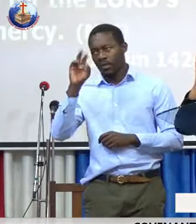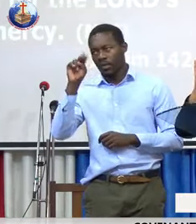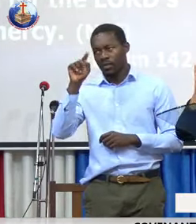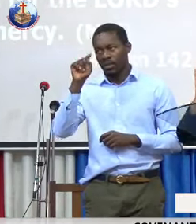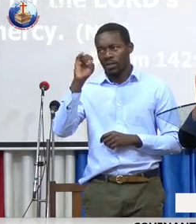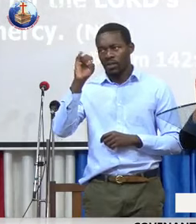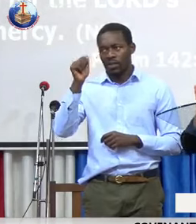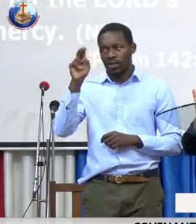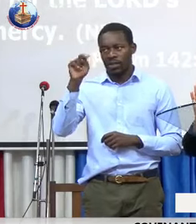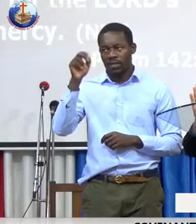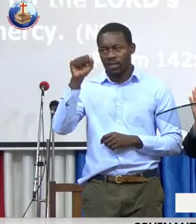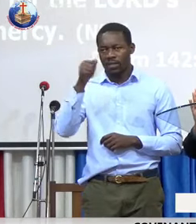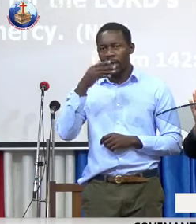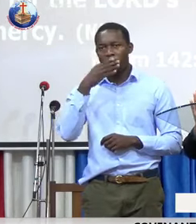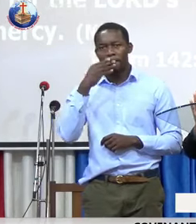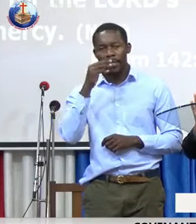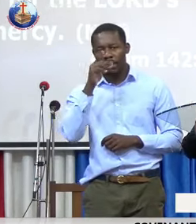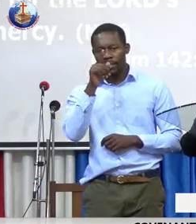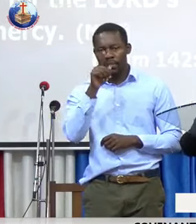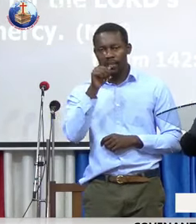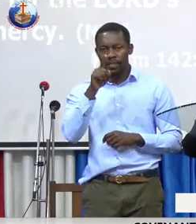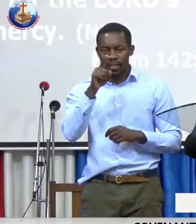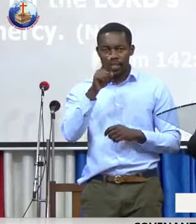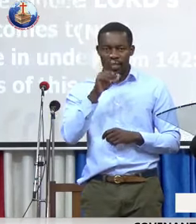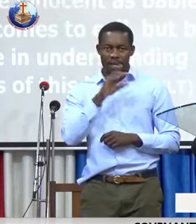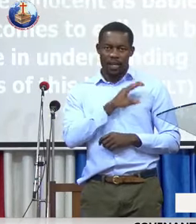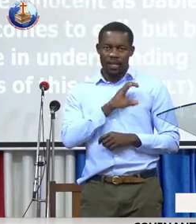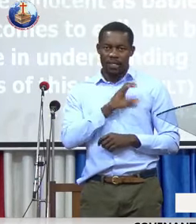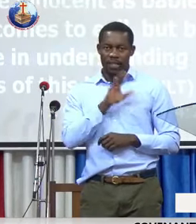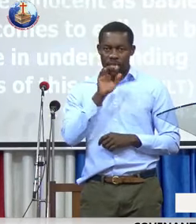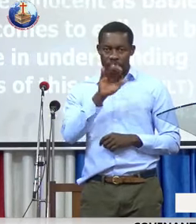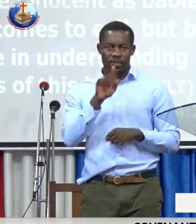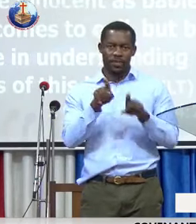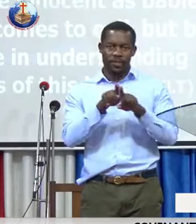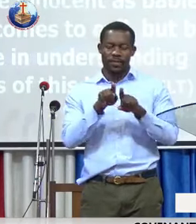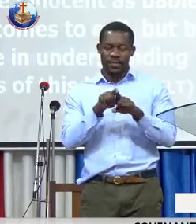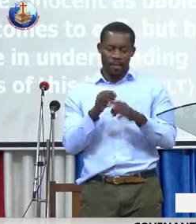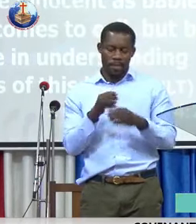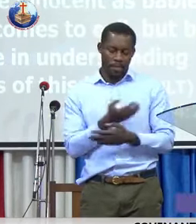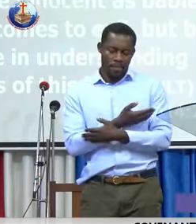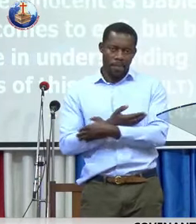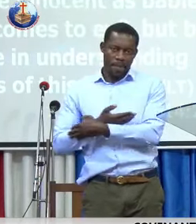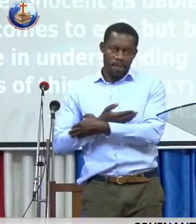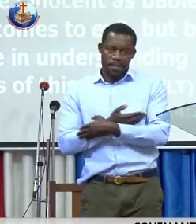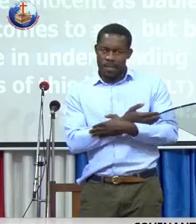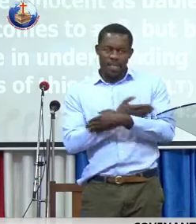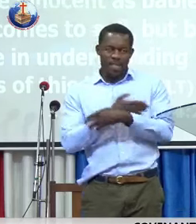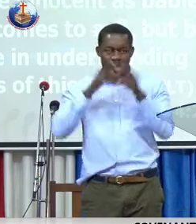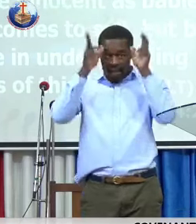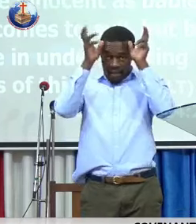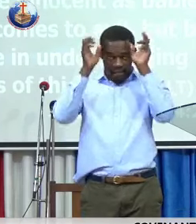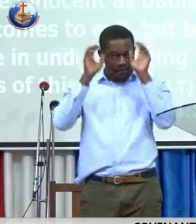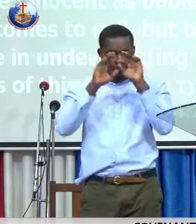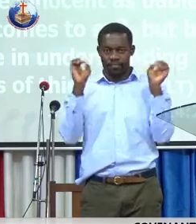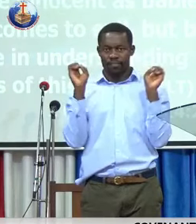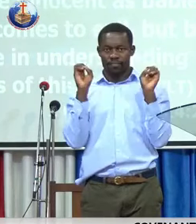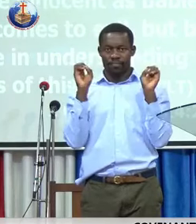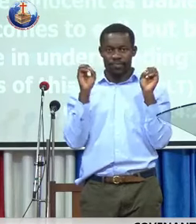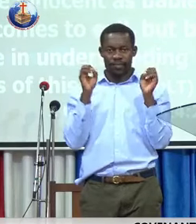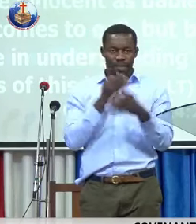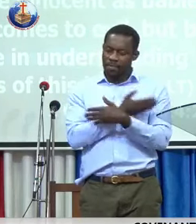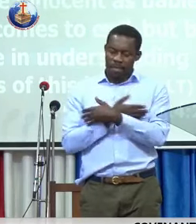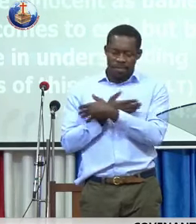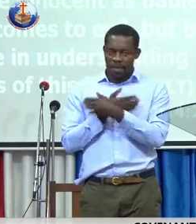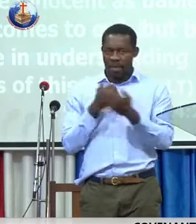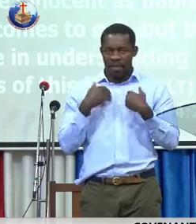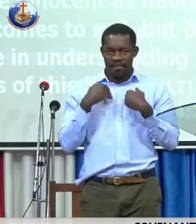as innocent as babies. When it comes to evil. Wakorintho kwanza 14:20 inatuambia kwamba tuwe wanyenyekevu na